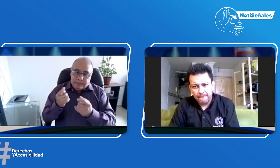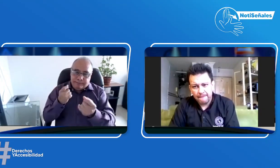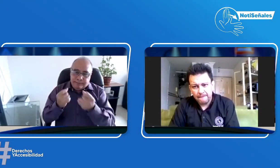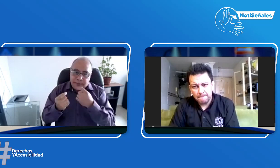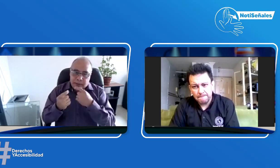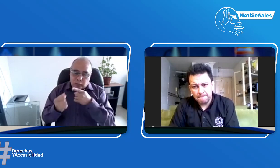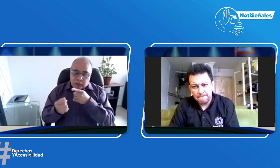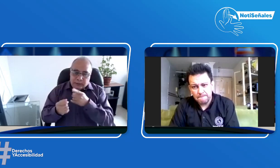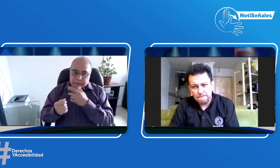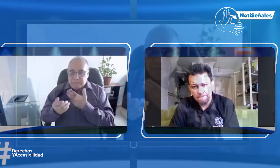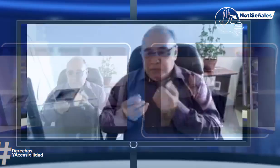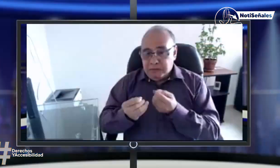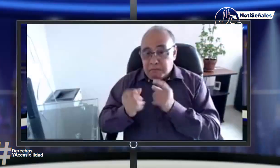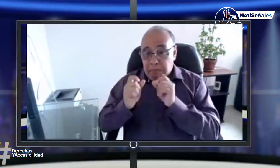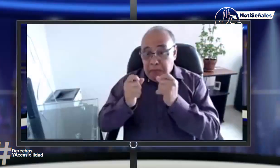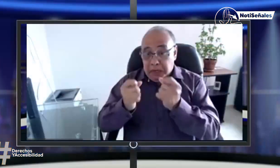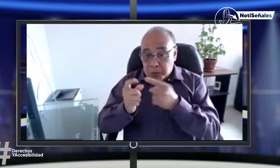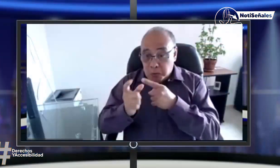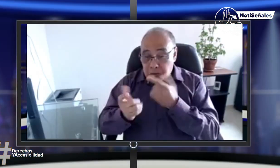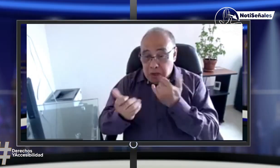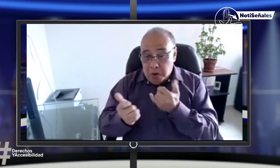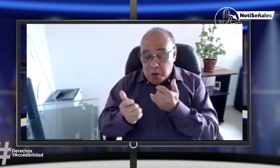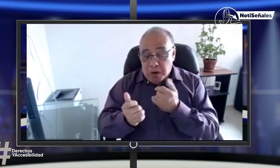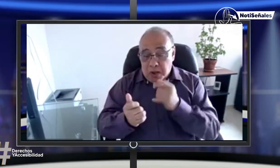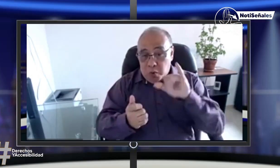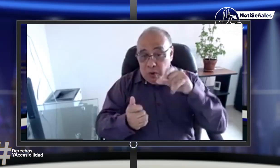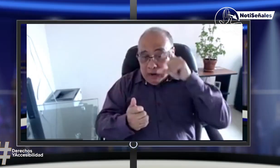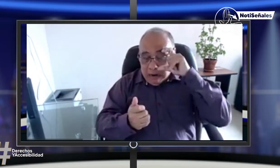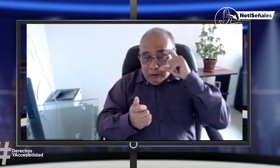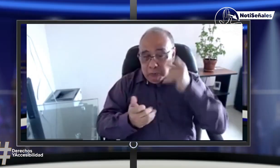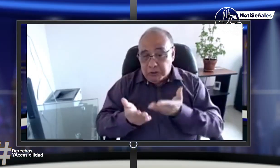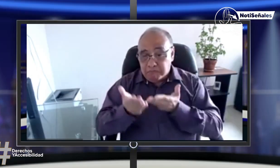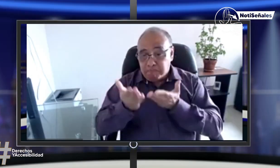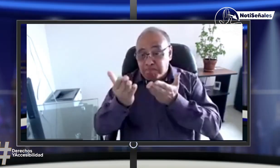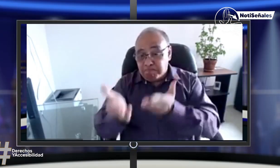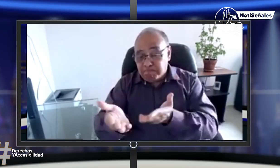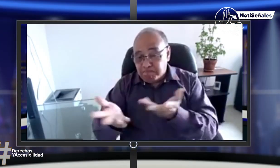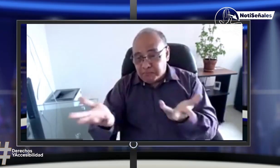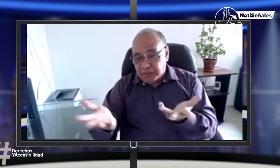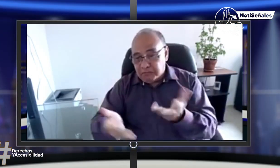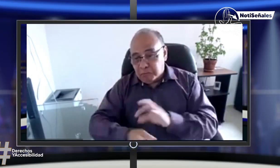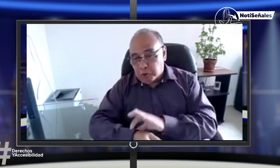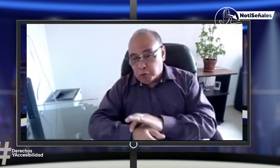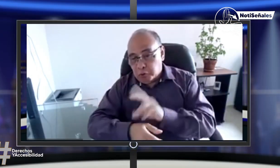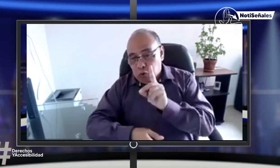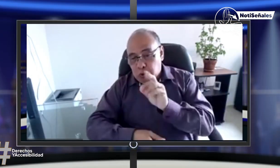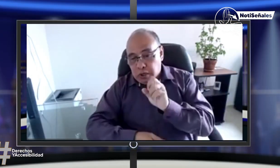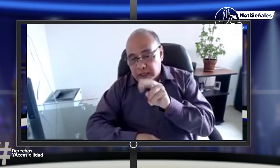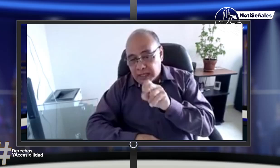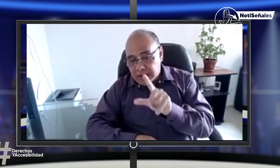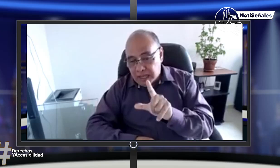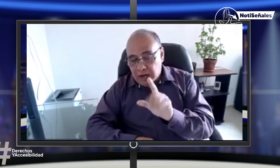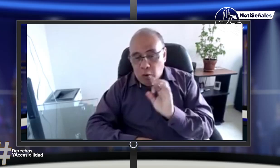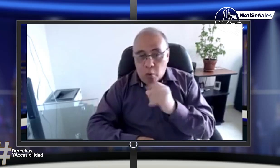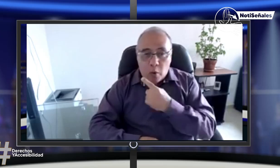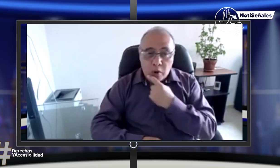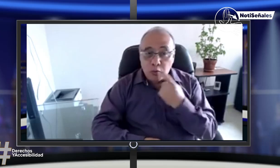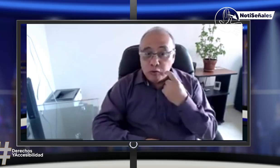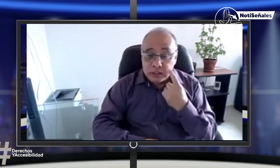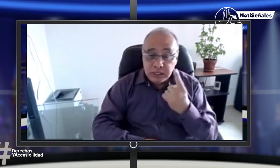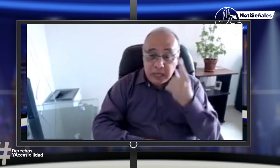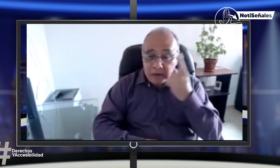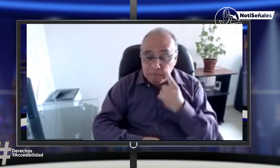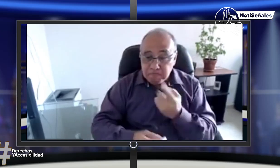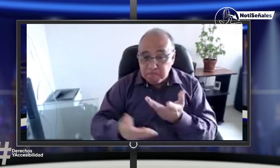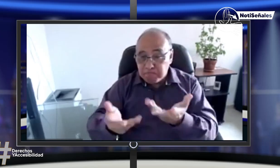Bien, gracias Juan Carlos. Ya tenemos unas preguntas entonces. Juan Carlos deja esta pregunta acá sobre